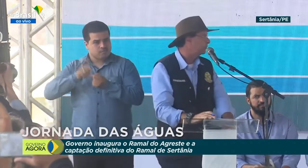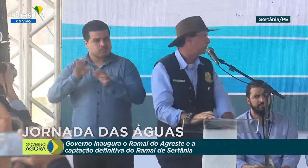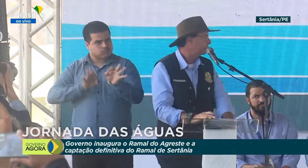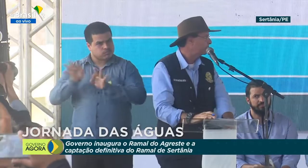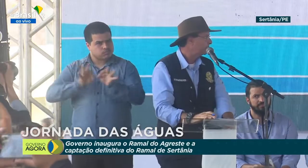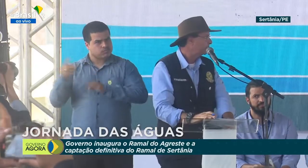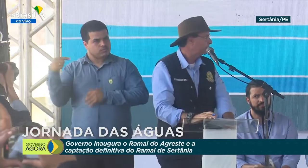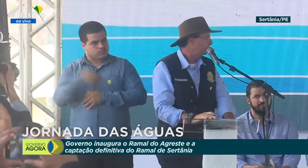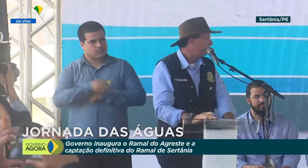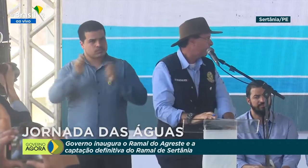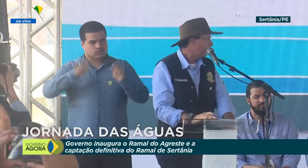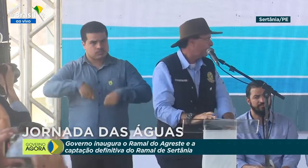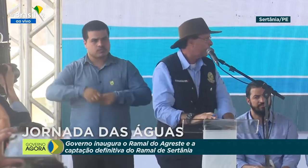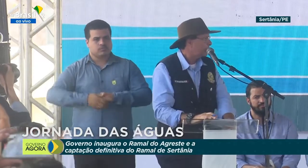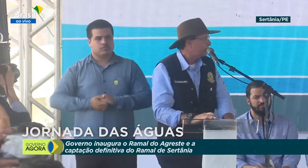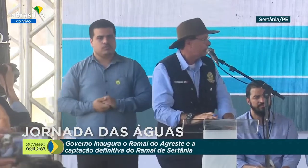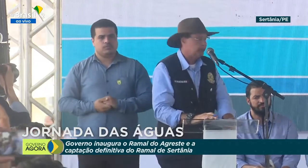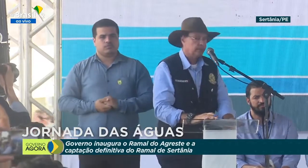federal.